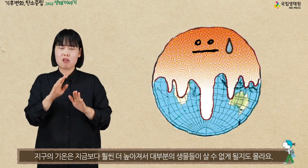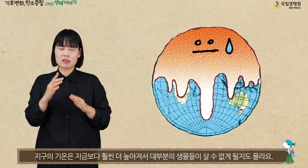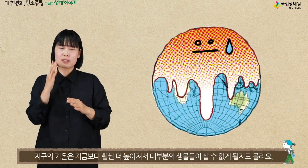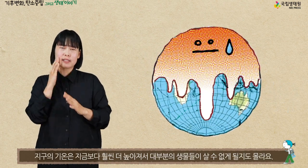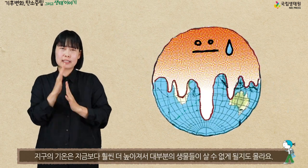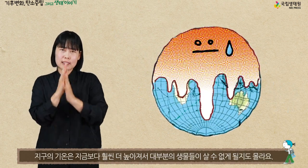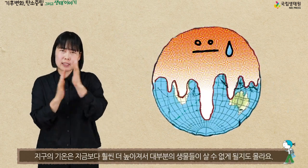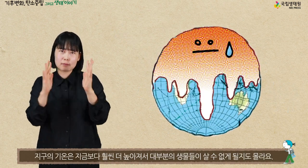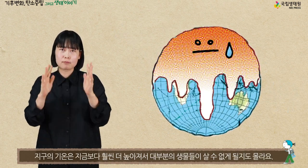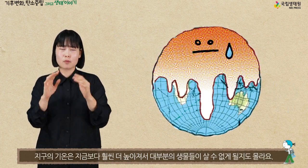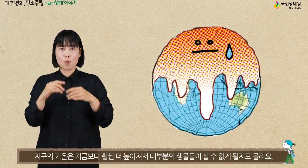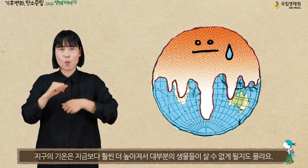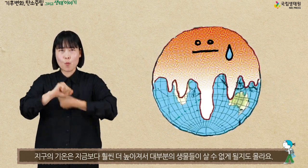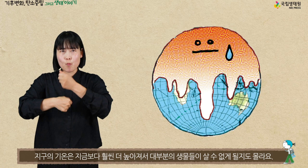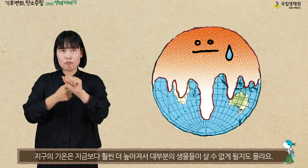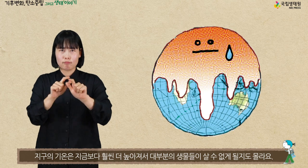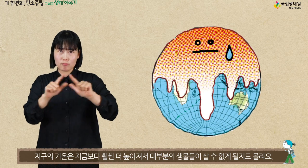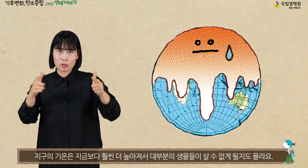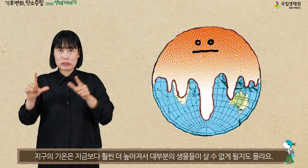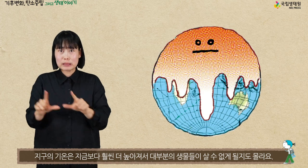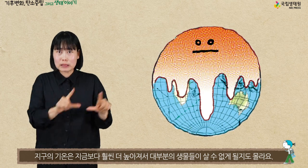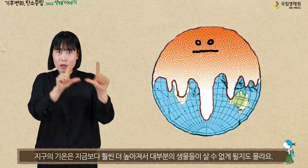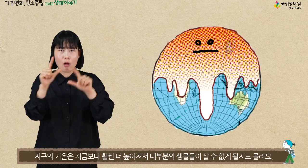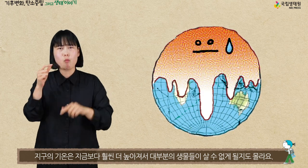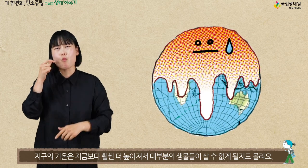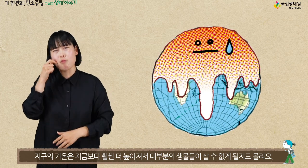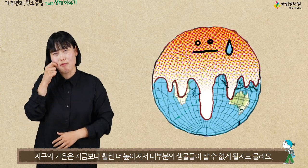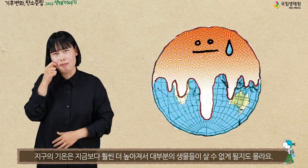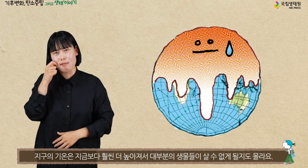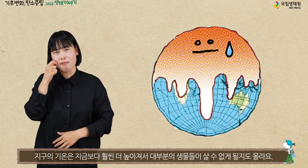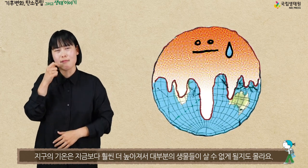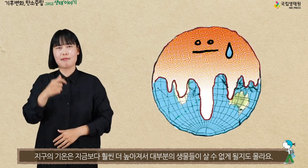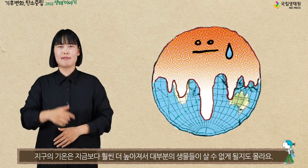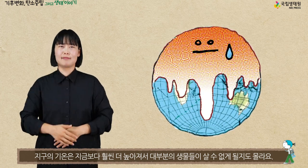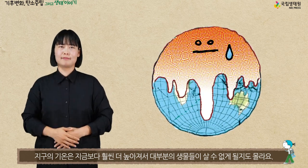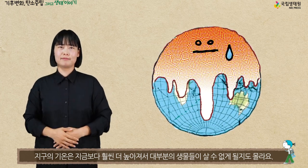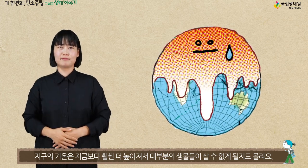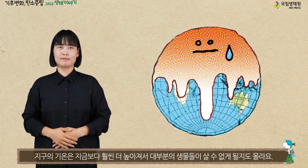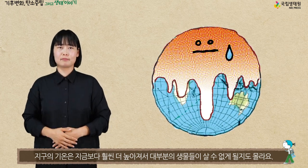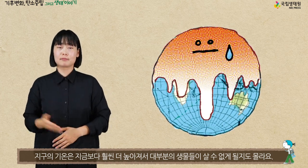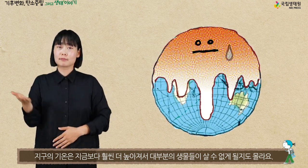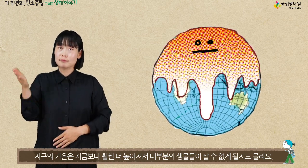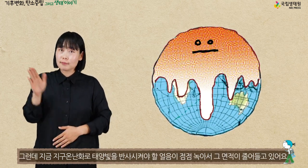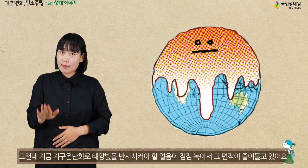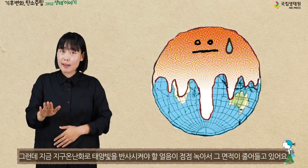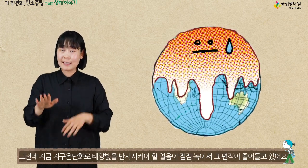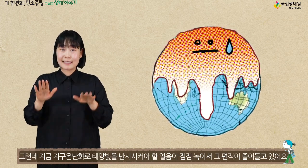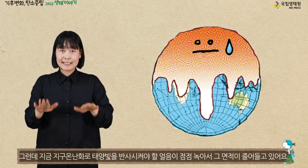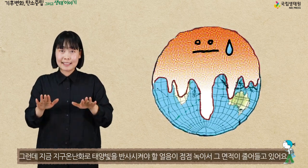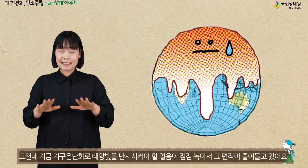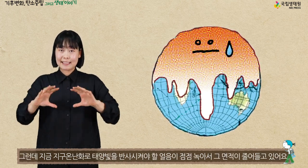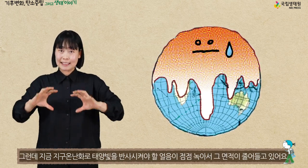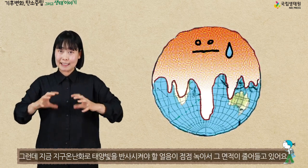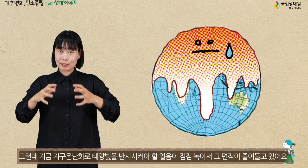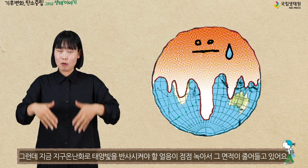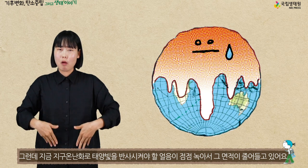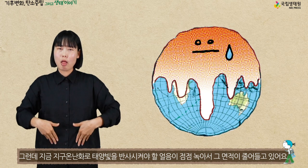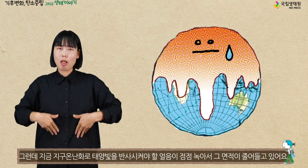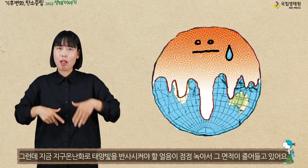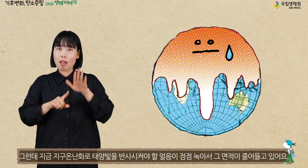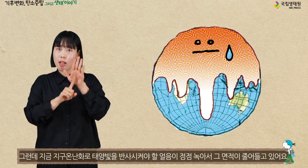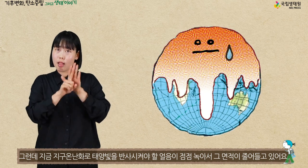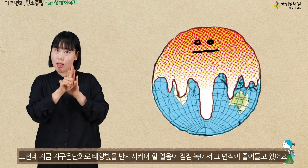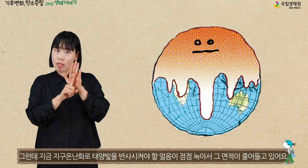더 높아져서 대부분의 생물들이 살 수 없게 될지도 몰라요. 그런데